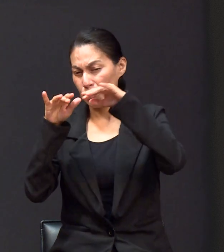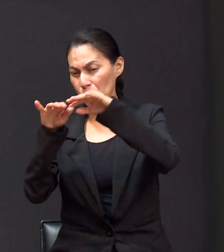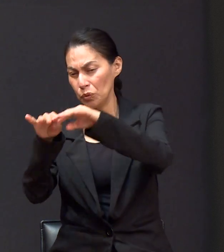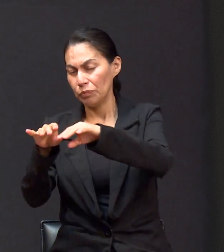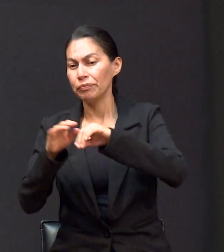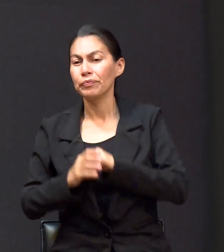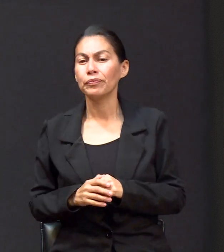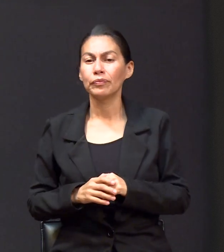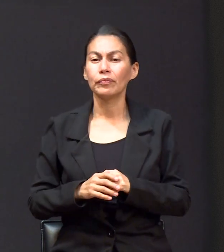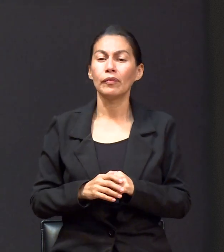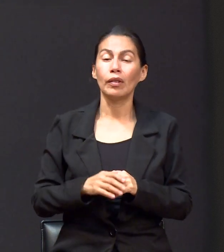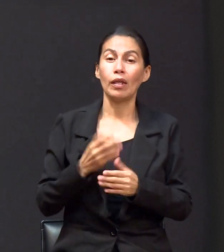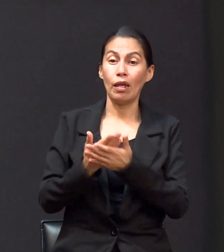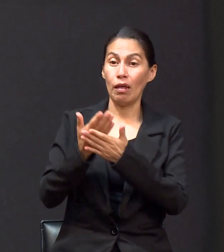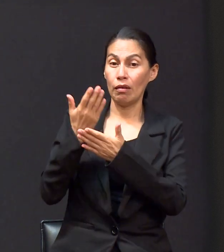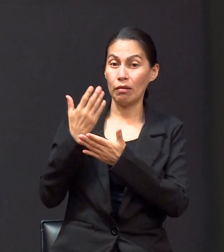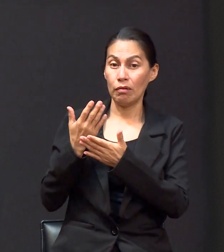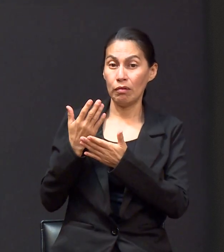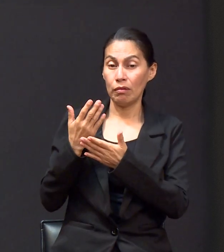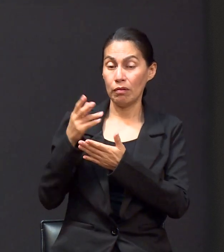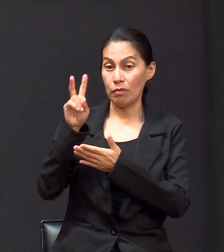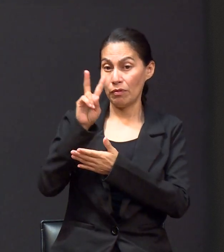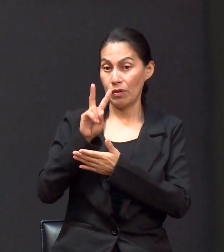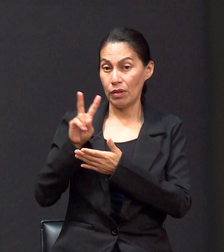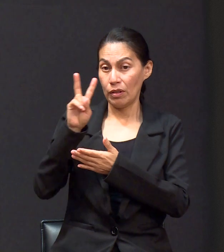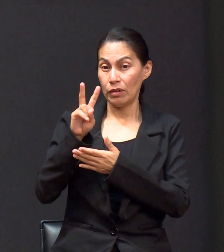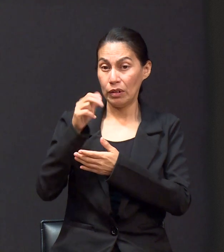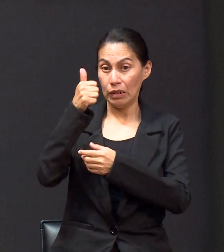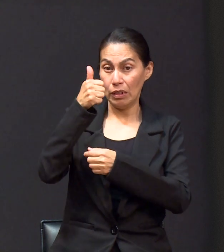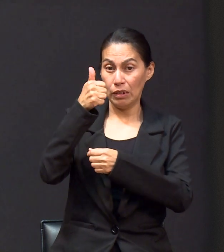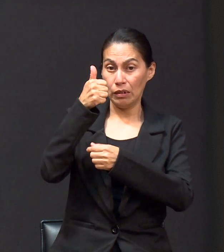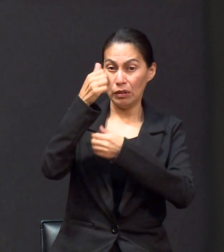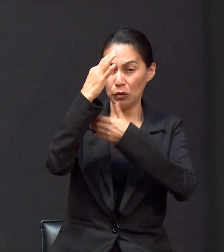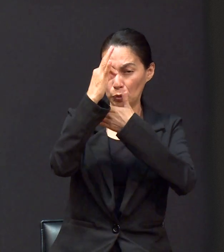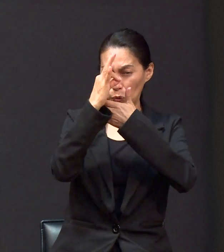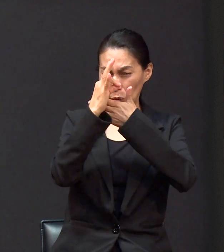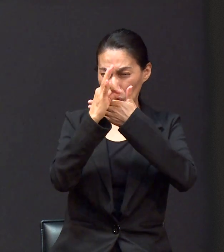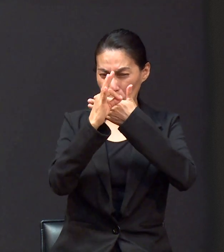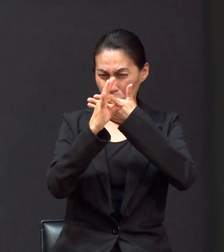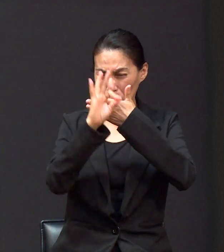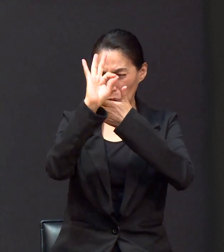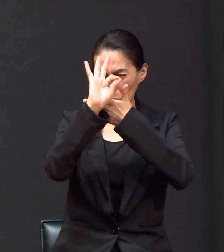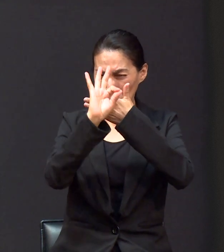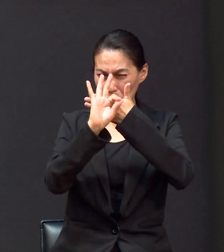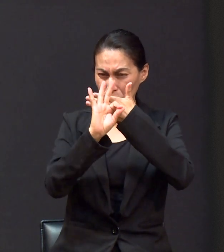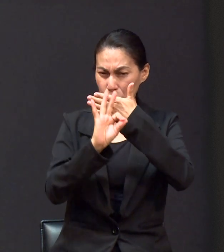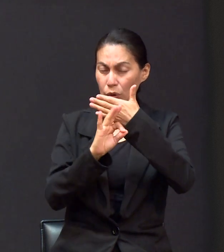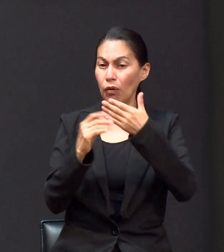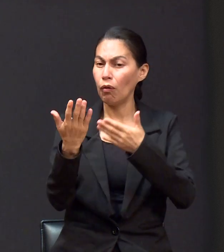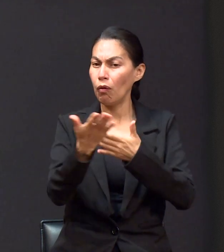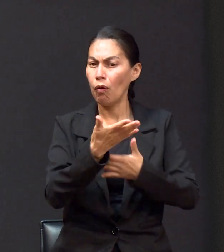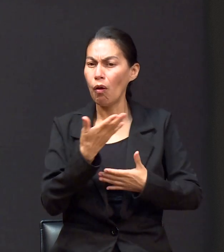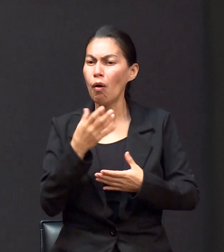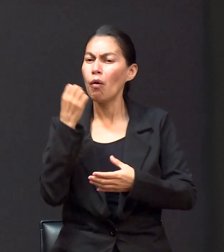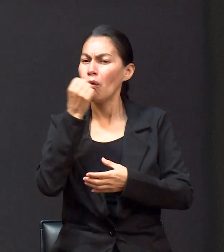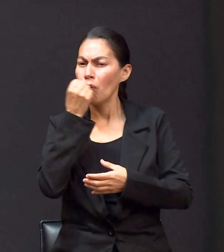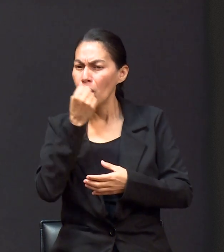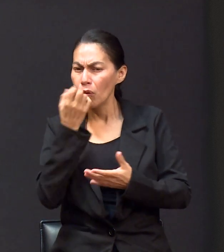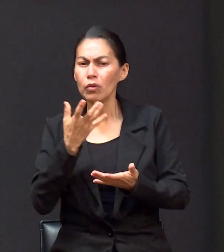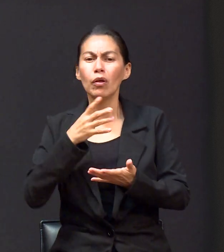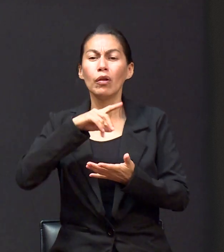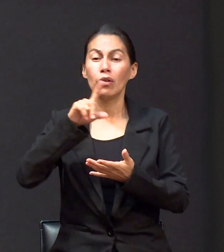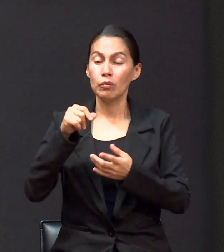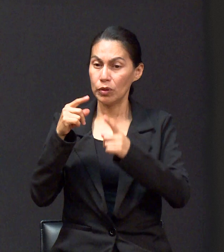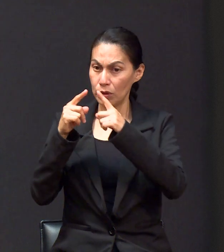Siempre nos enseñaron a hacer el culto el viernes a las 6 de la tarde, recibiendo el sábado, ir a la